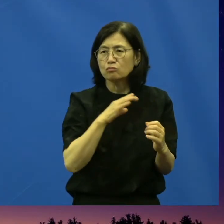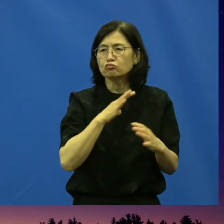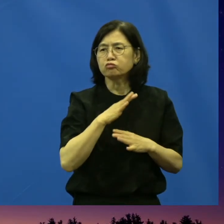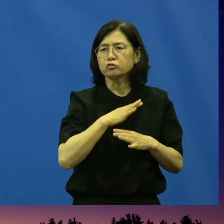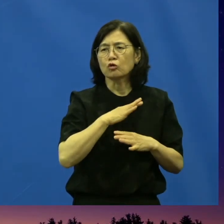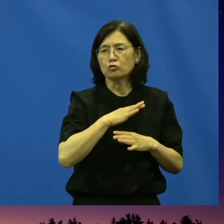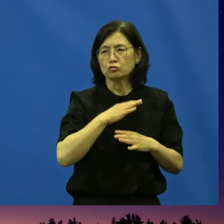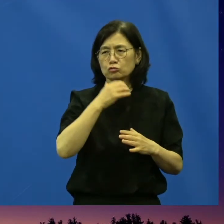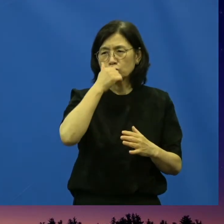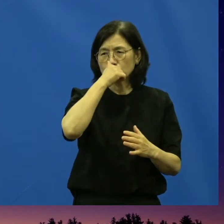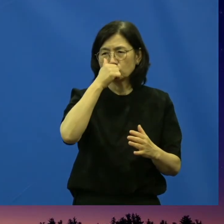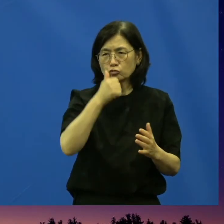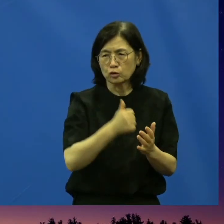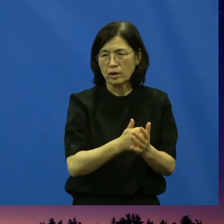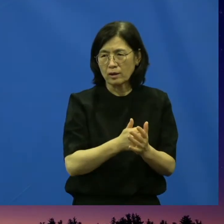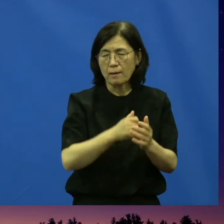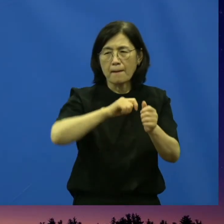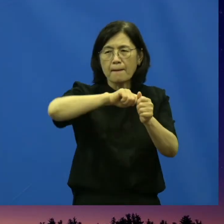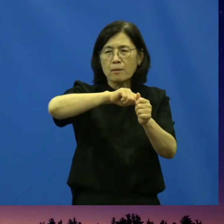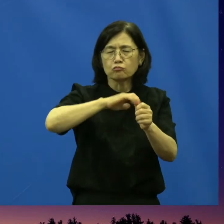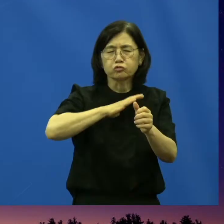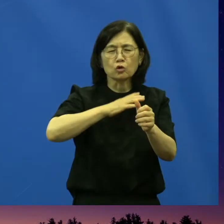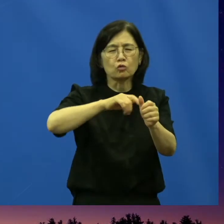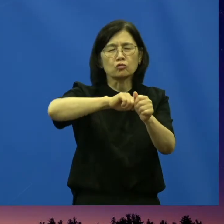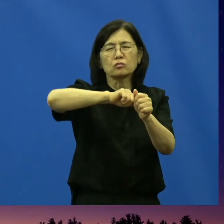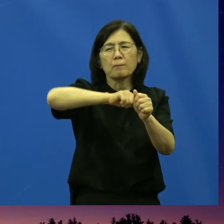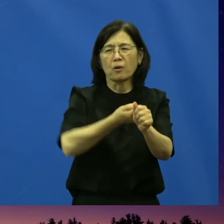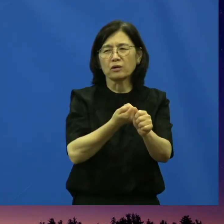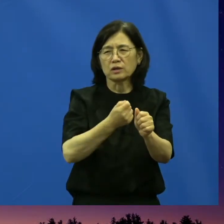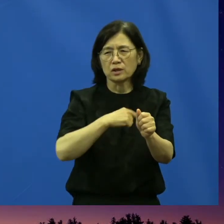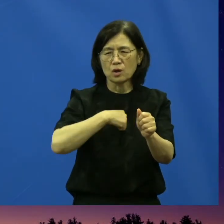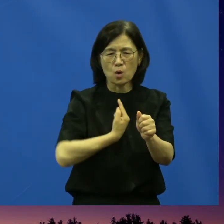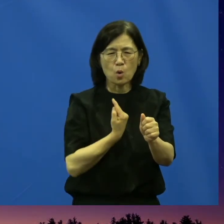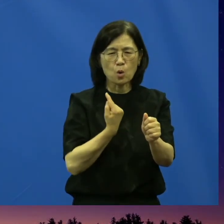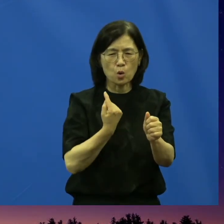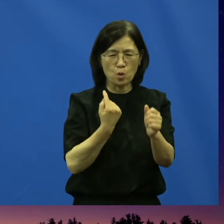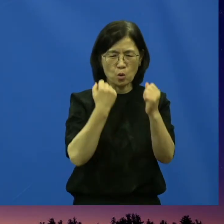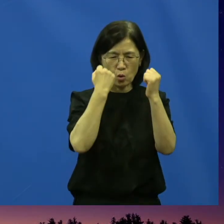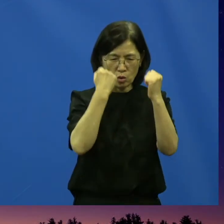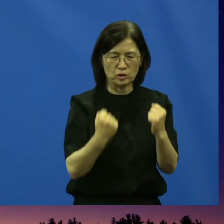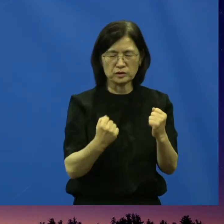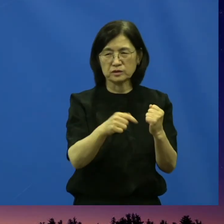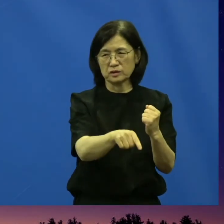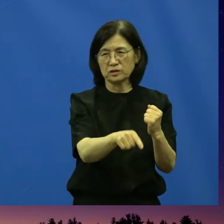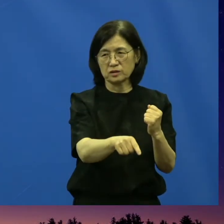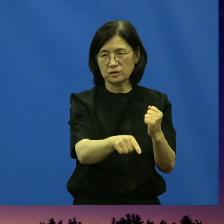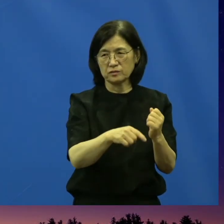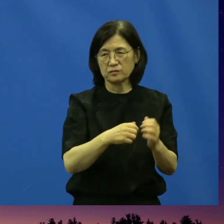거와 마찬가지예요. 형벌을 받고 있는 거예요. 고립되어 있는 거예요. 격리되어 있는 거예요. 그러니까